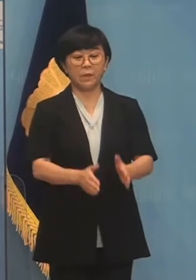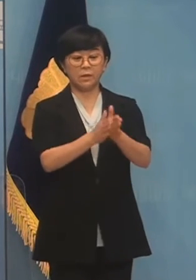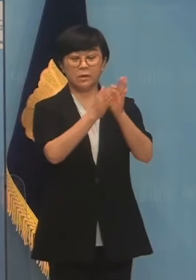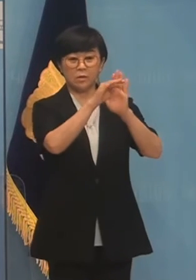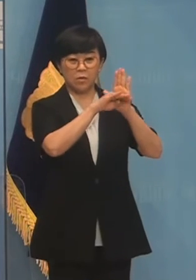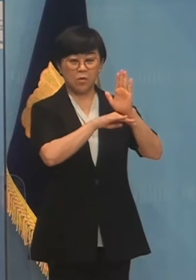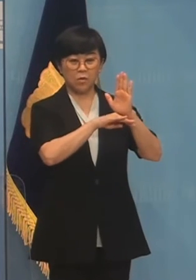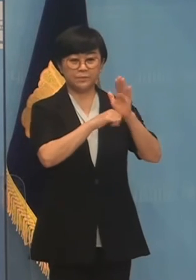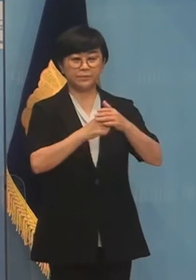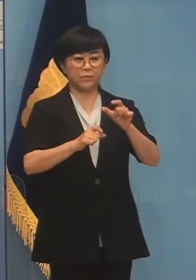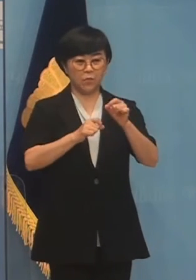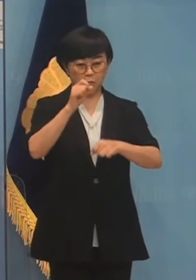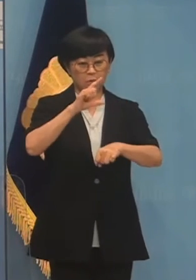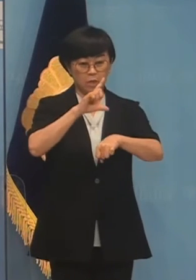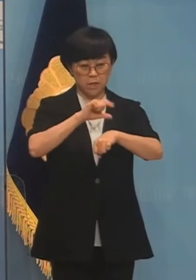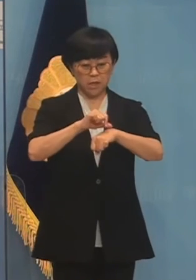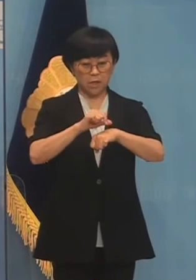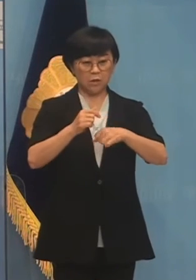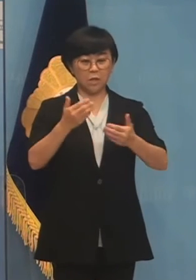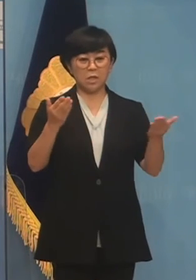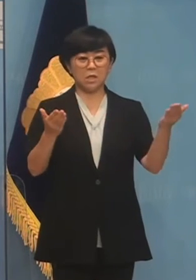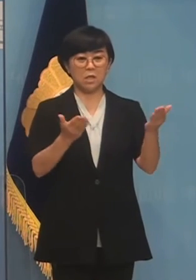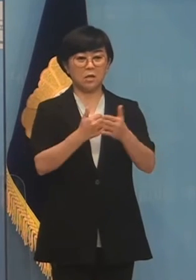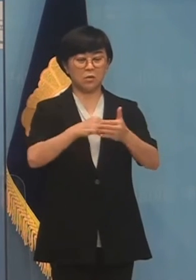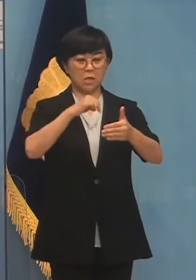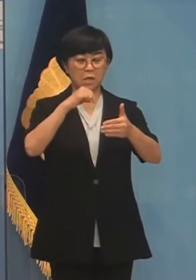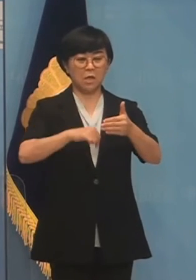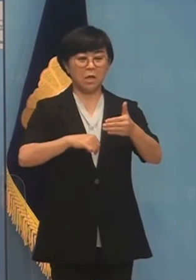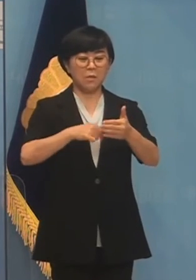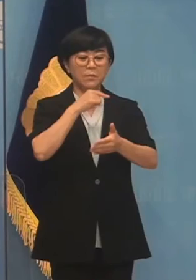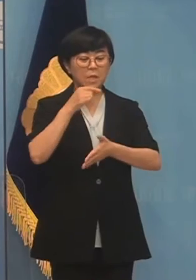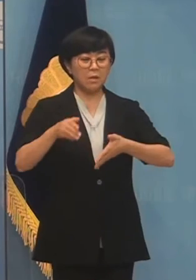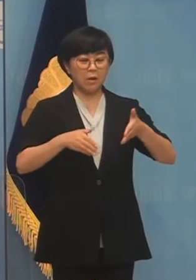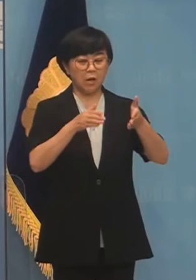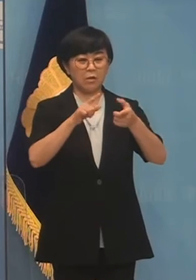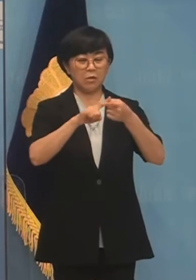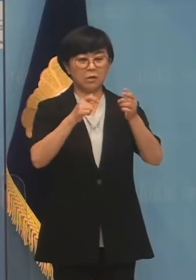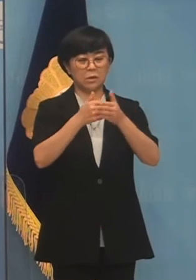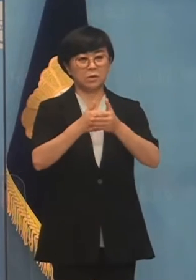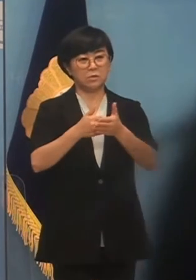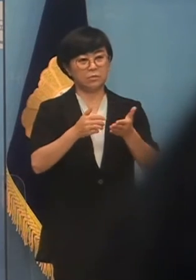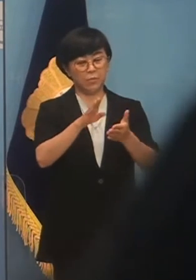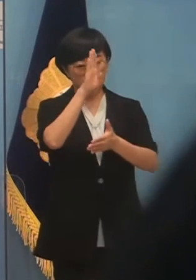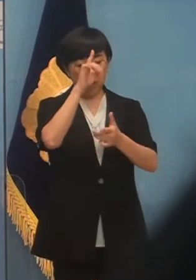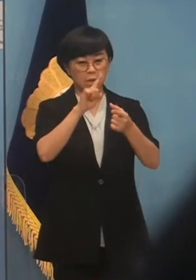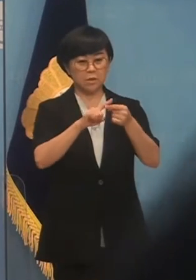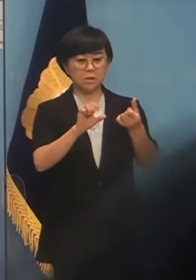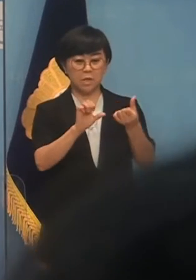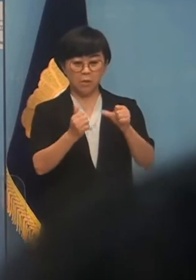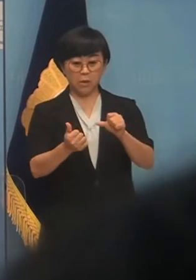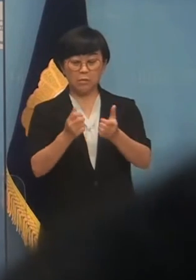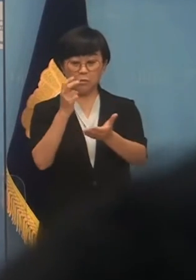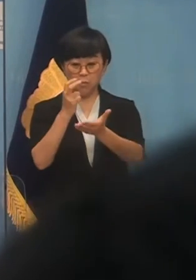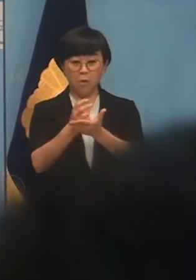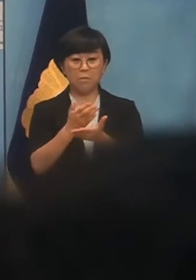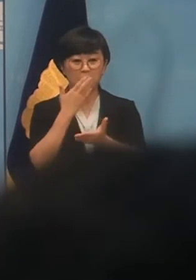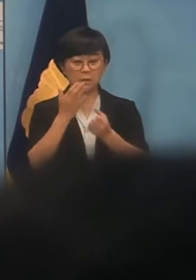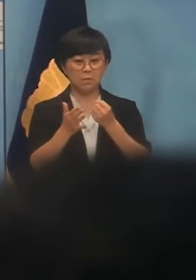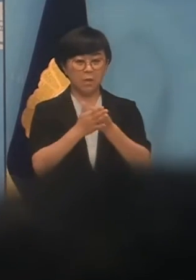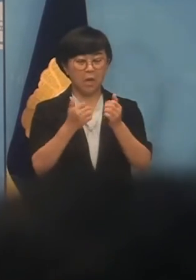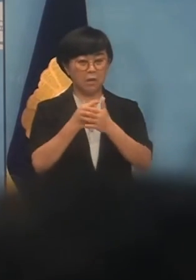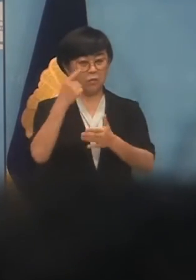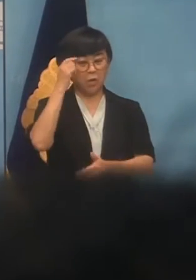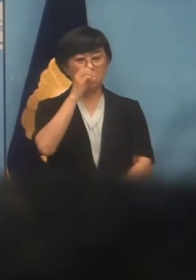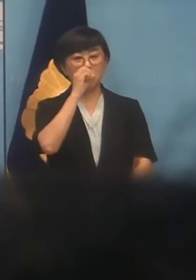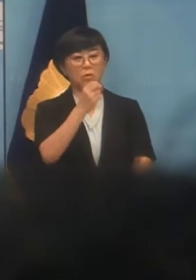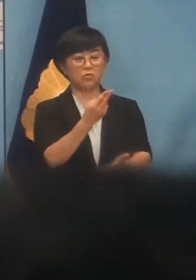따르면 장시간 노동으로 인한 내심혈관계 질환의 경우 사망은 법 적용되지만 식물인간